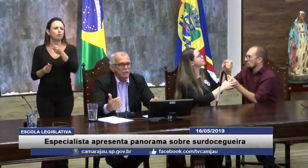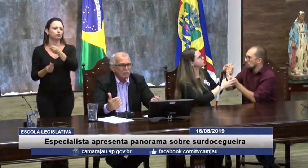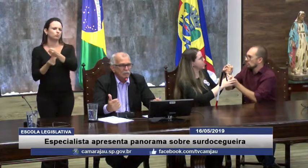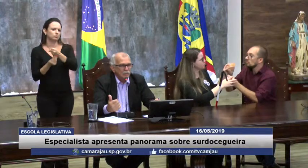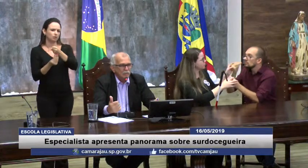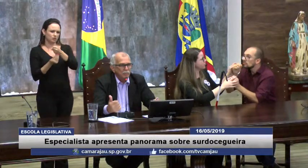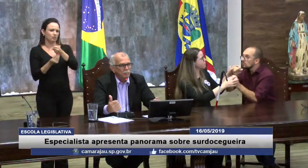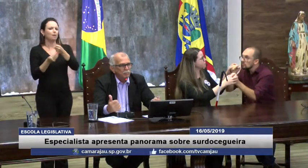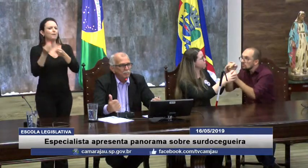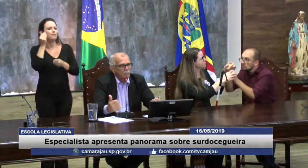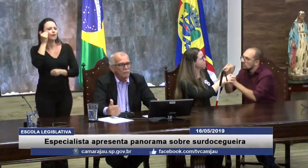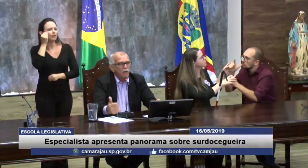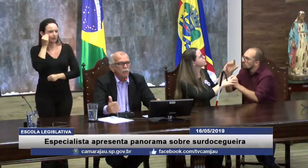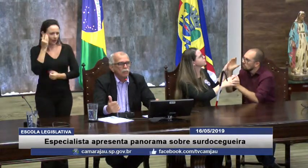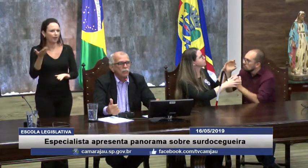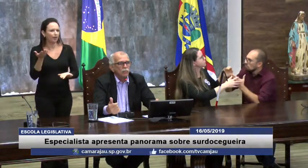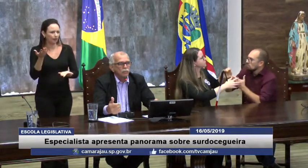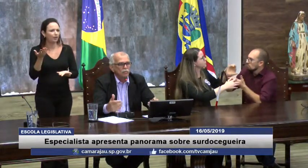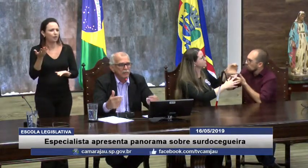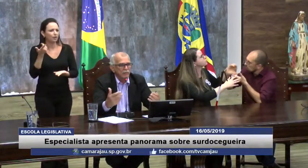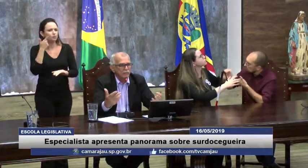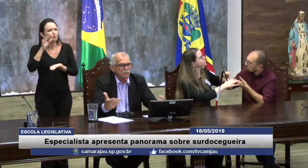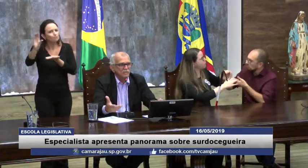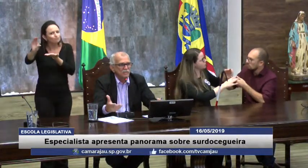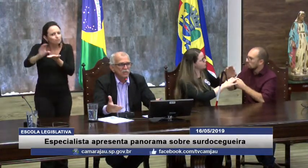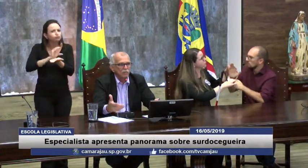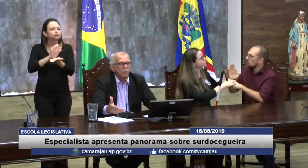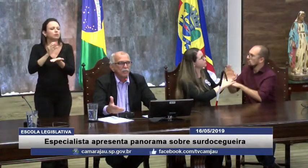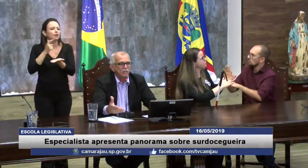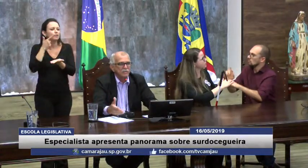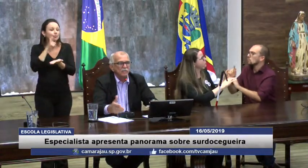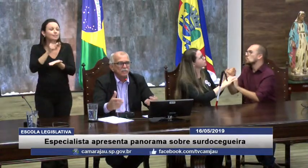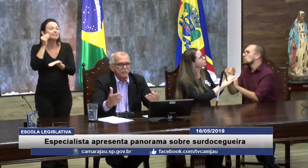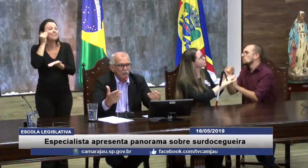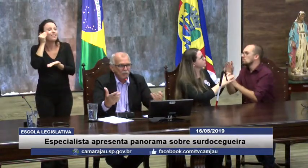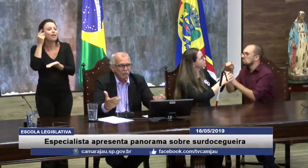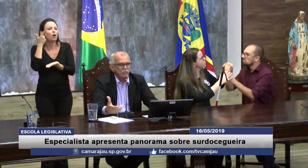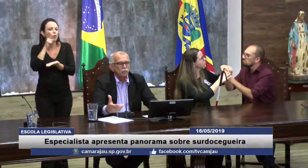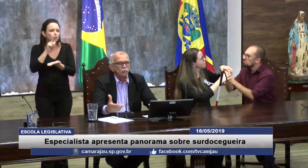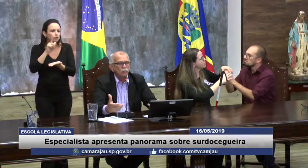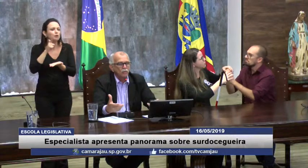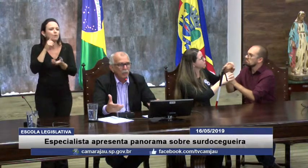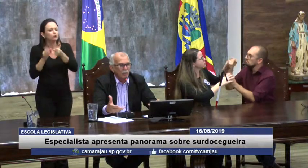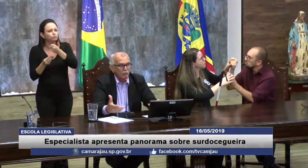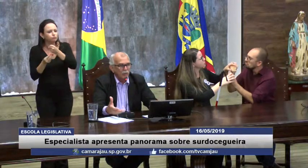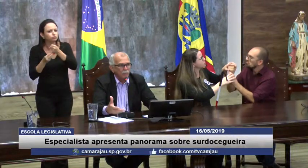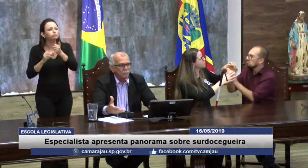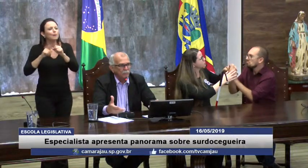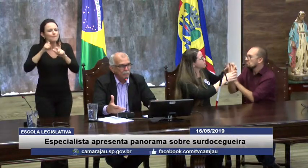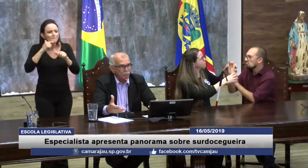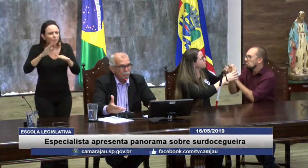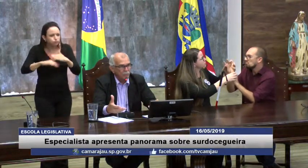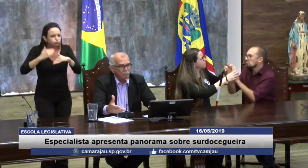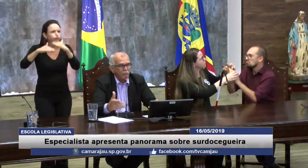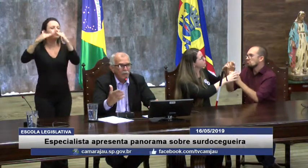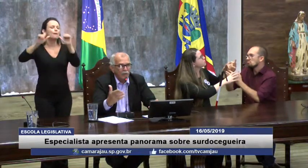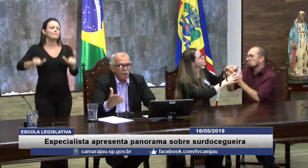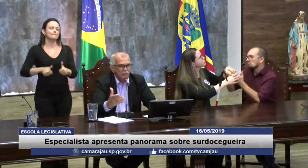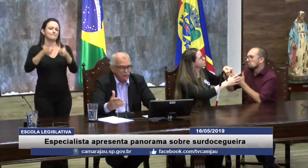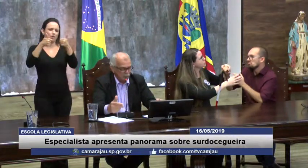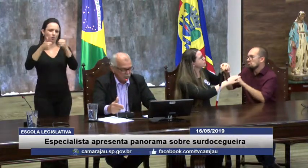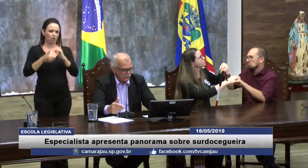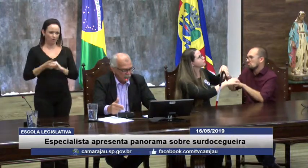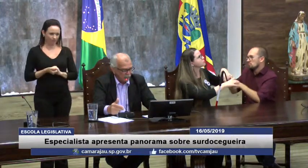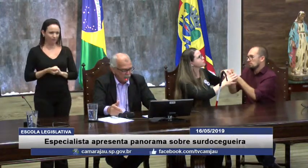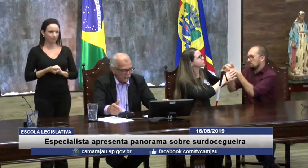possibilidade de mandar algum recurso para que a associação possa se reestruturar melhor, tá bom?